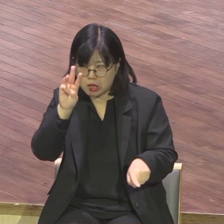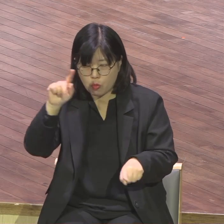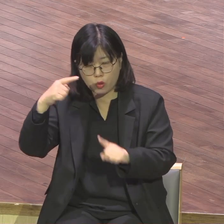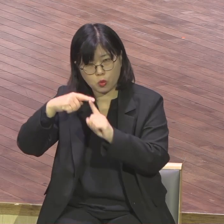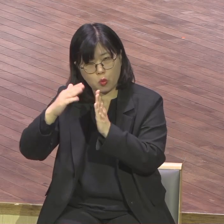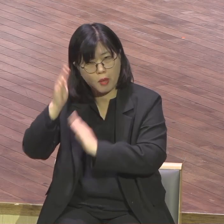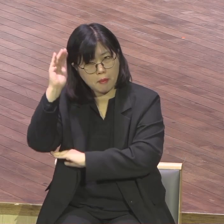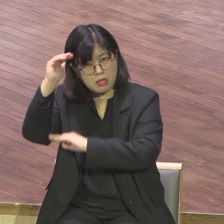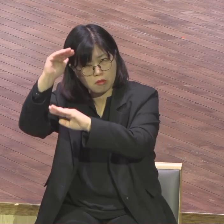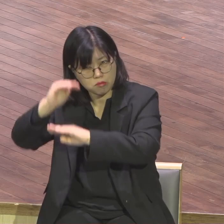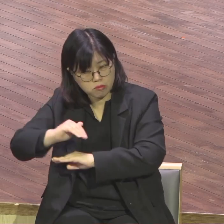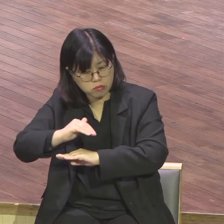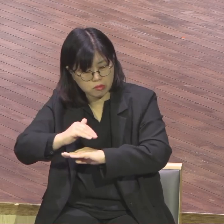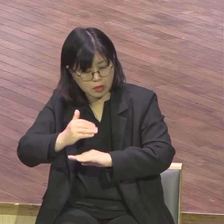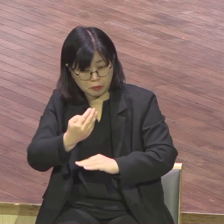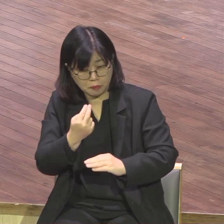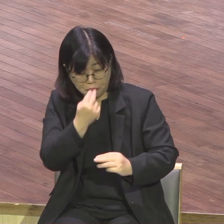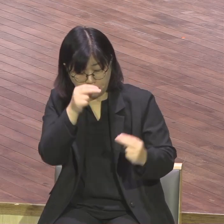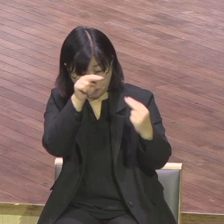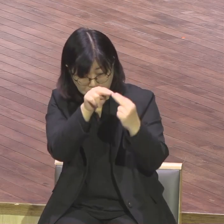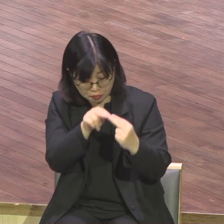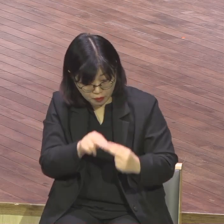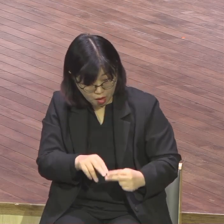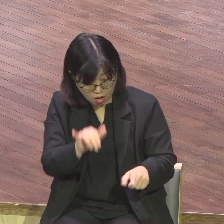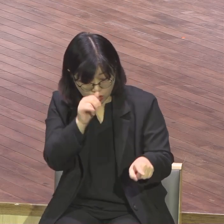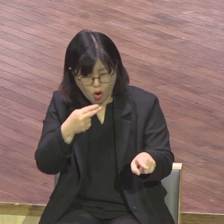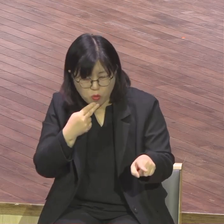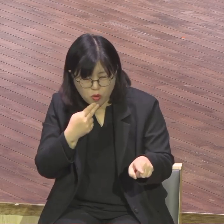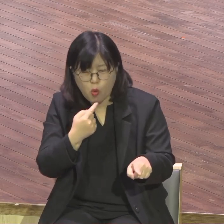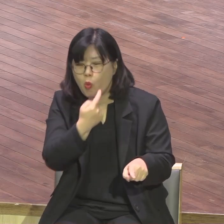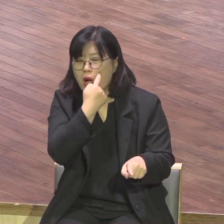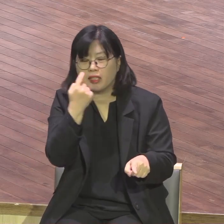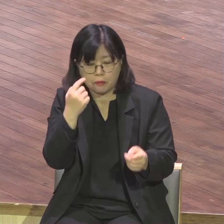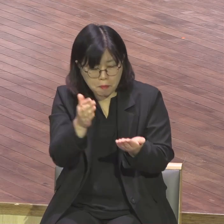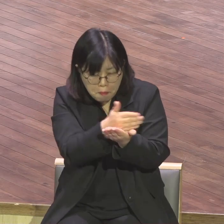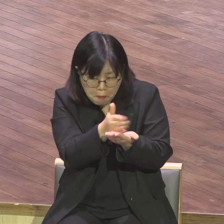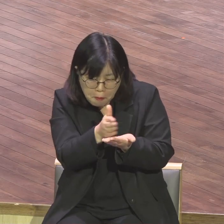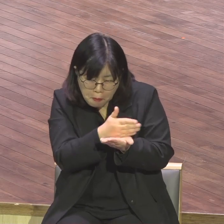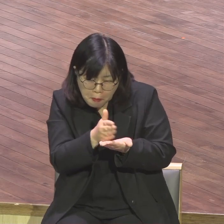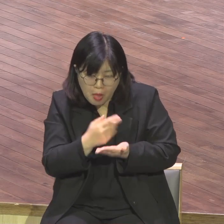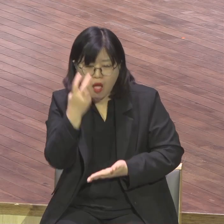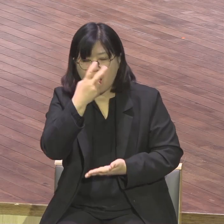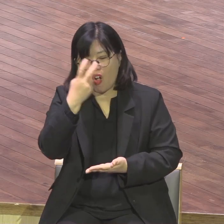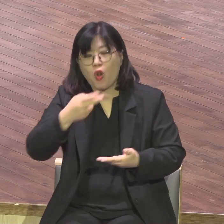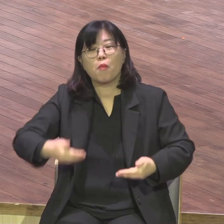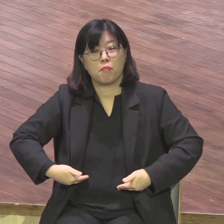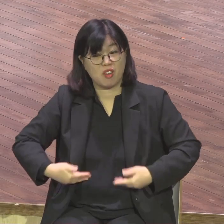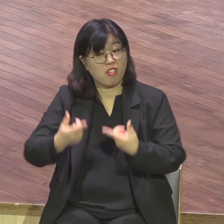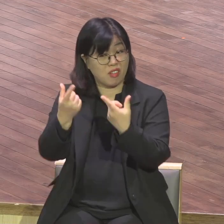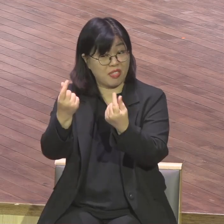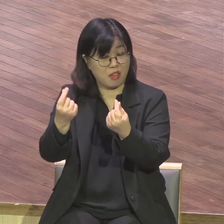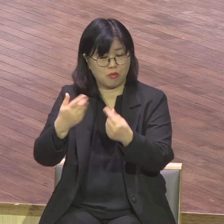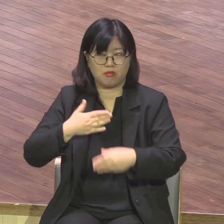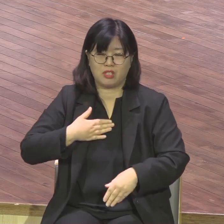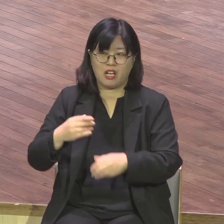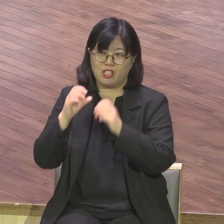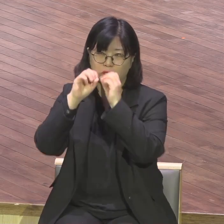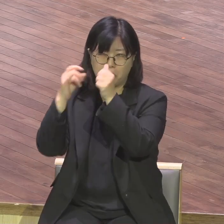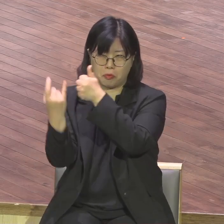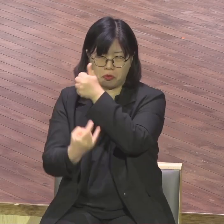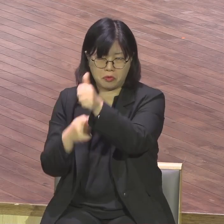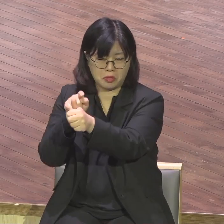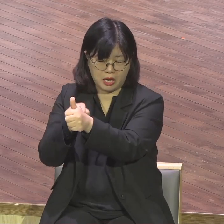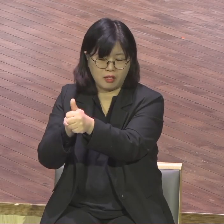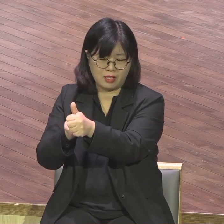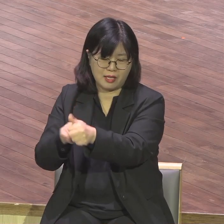거기에서 우리가 새로운 정리, 새로운 결단을 하자라고 그렇게 제가 지도를 했습니다. 일단 지금